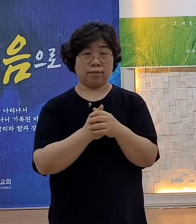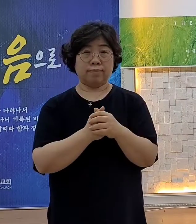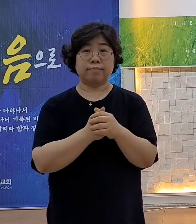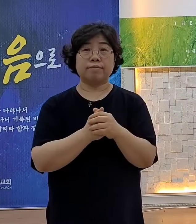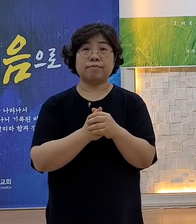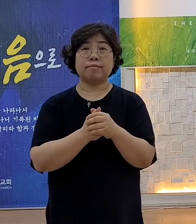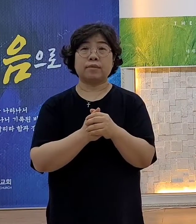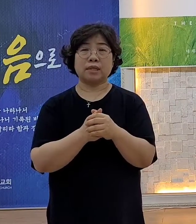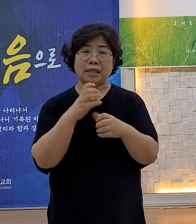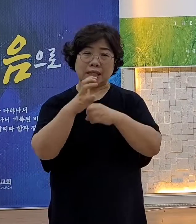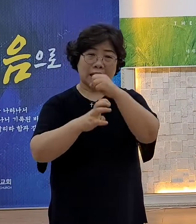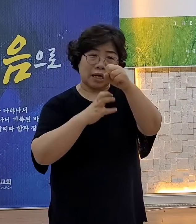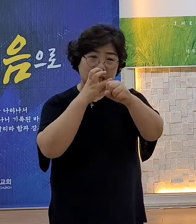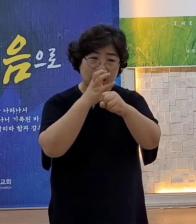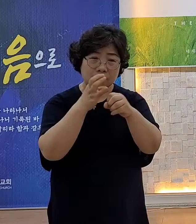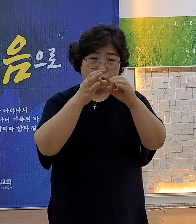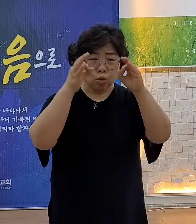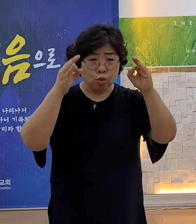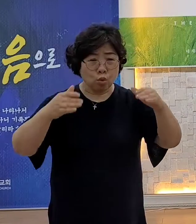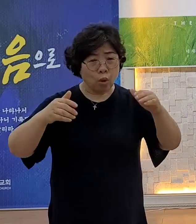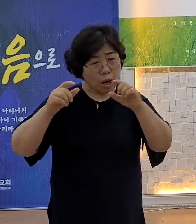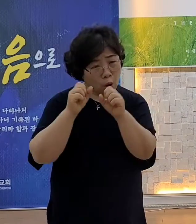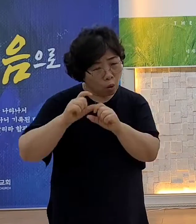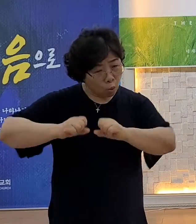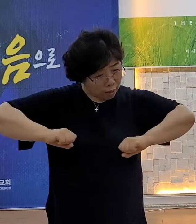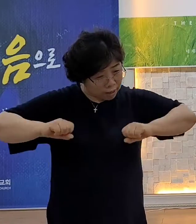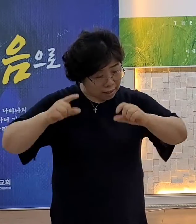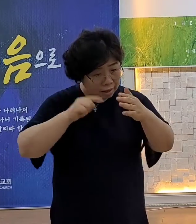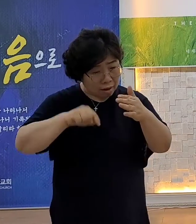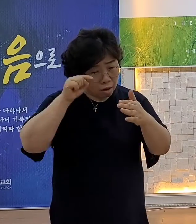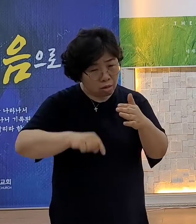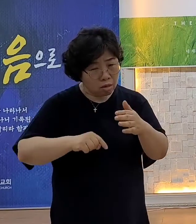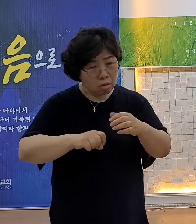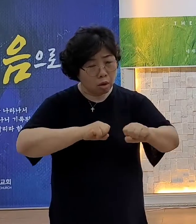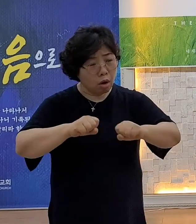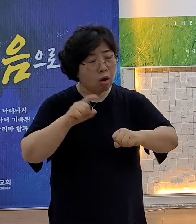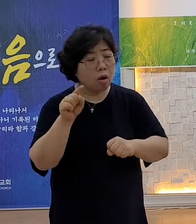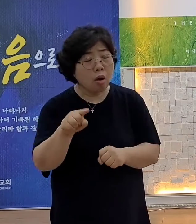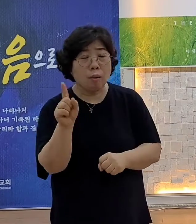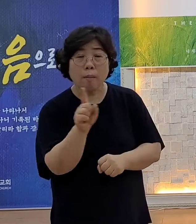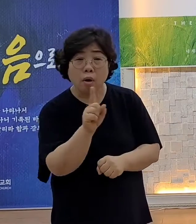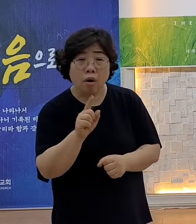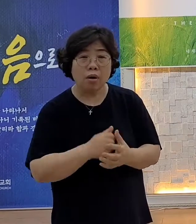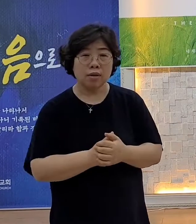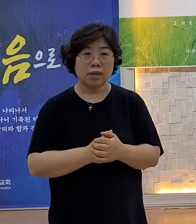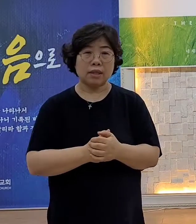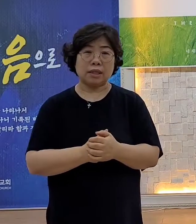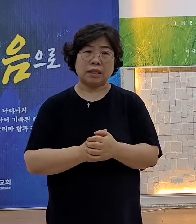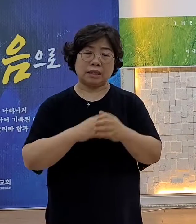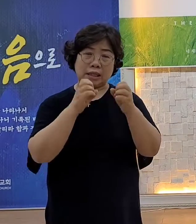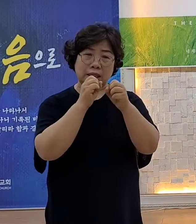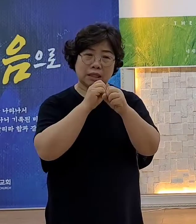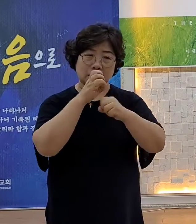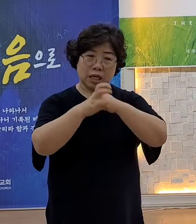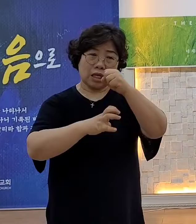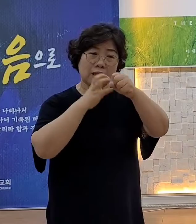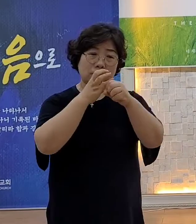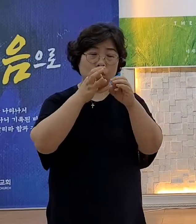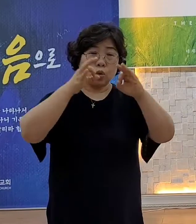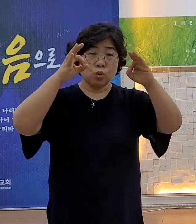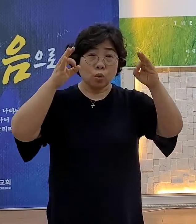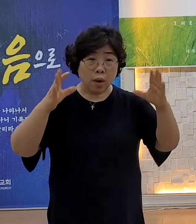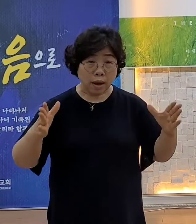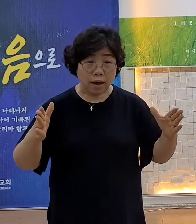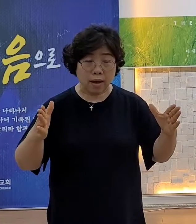40년 동안 그 광야에서 그럼 뭐 했습니까? 광야 생활. 그 시간에는 뭐 했느냐?